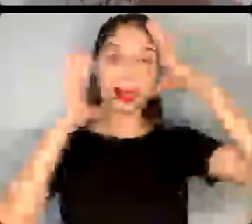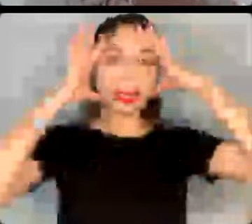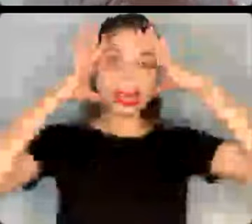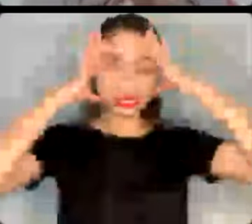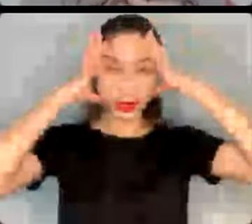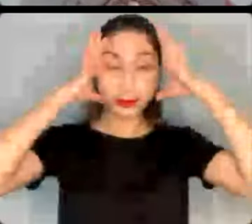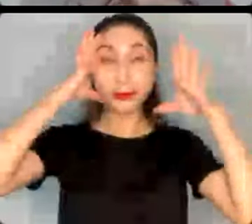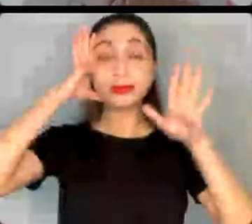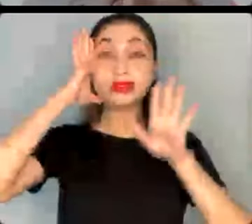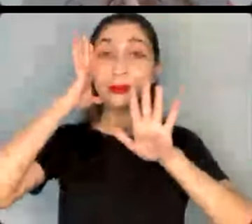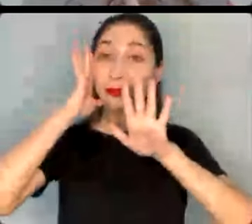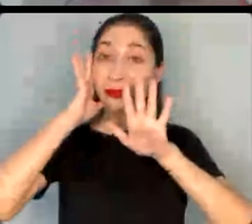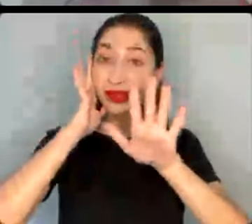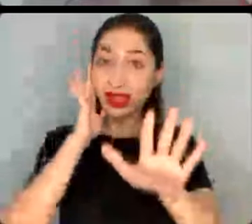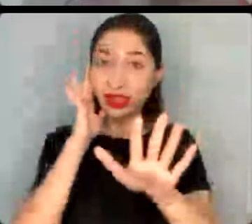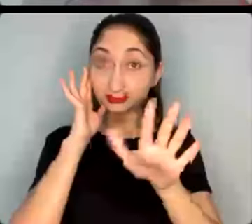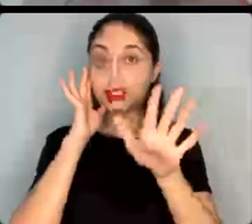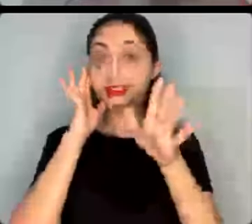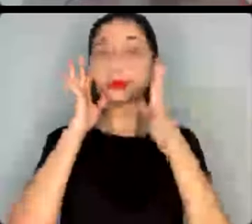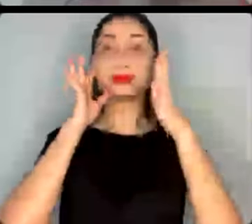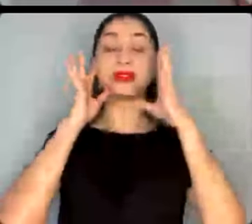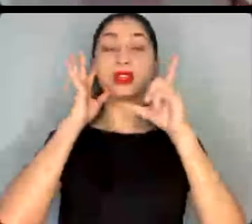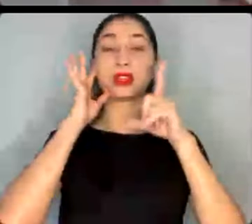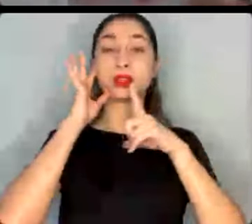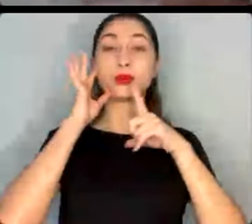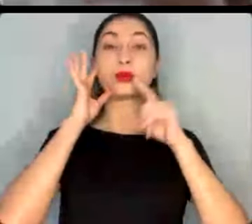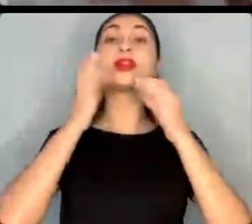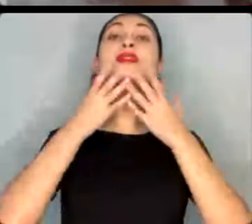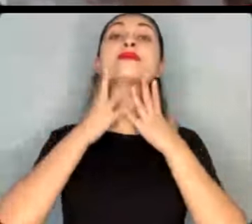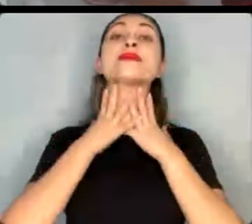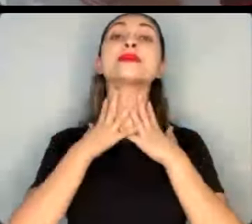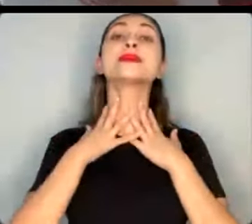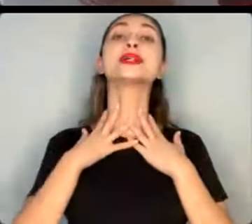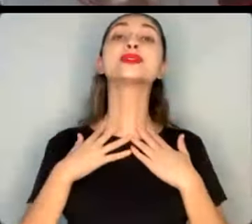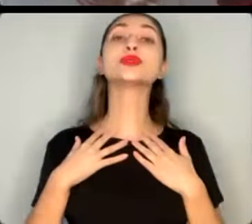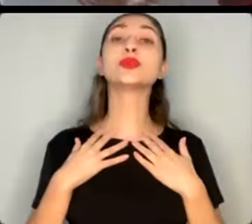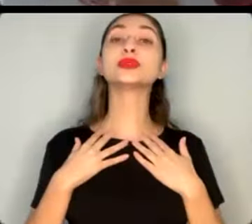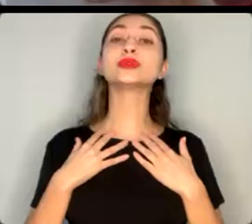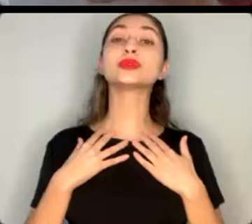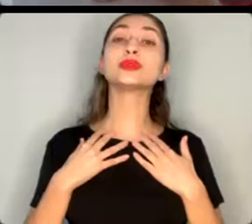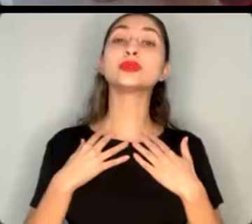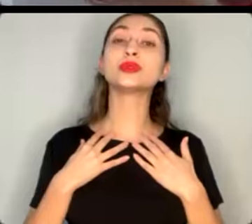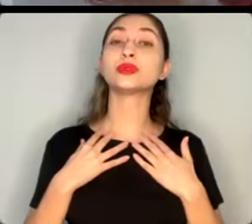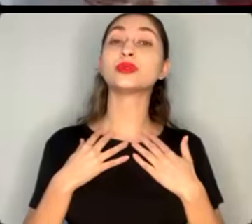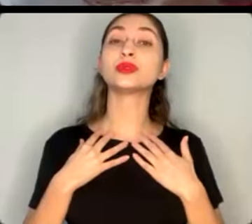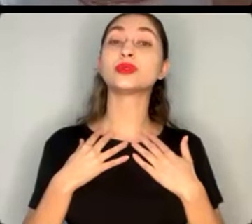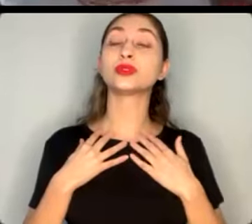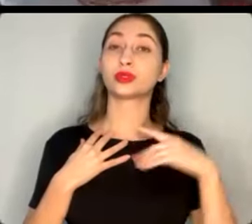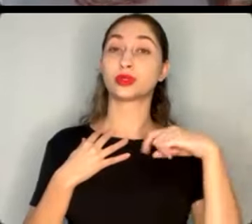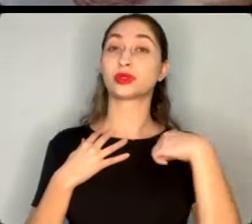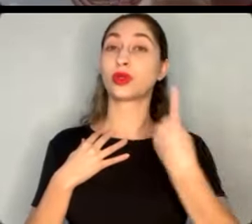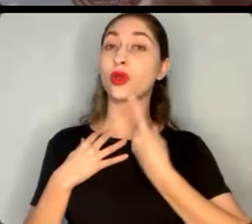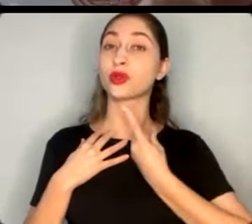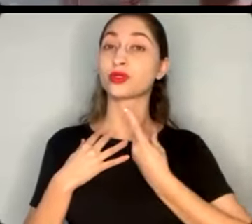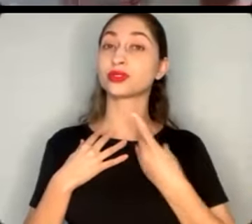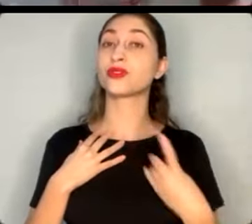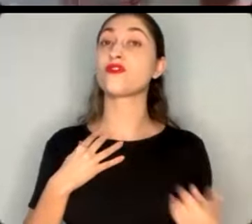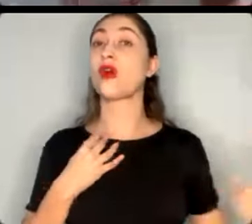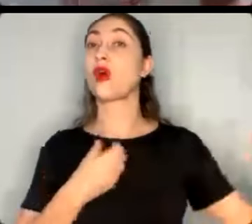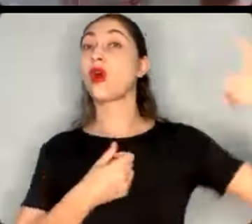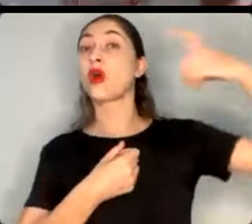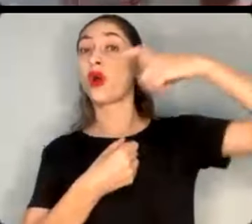cabeça, ela está apoiada sobre o pescoço. Então, a gente deve voltar para aquela coluna